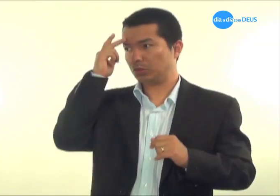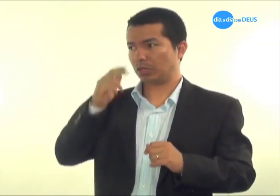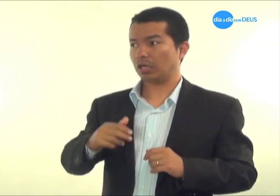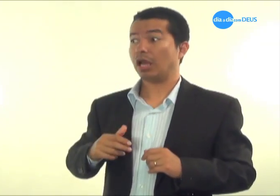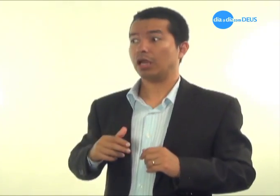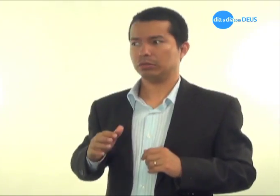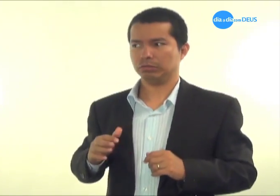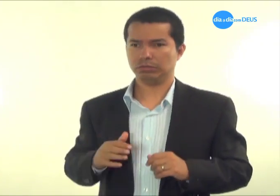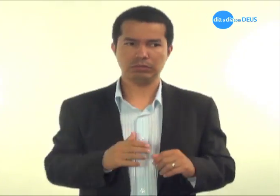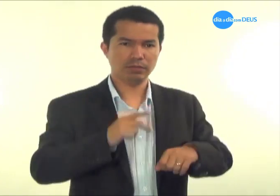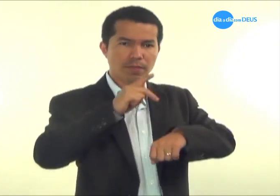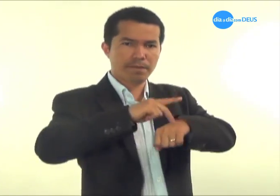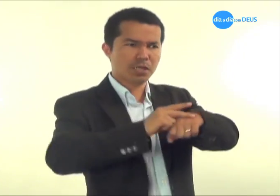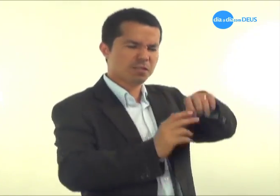E eles vão lá e tiram a pedra da sepultura.